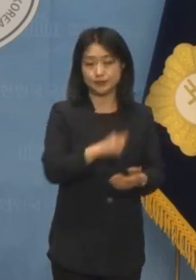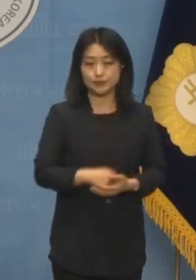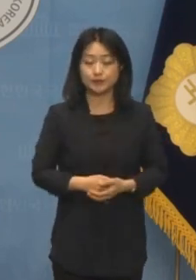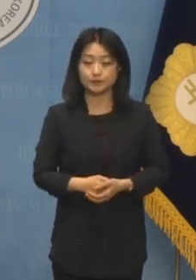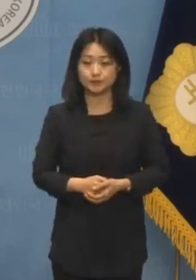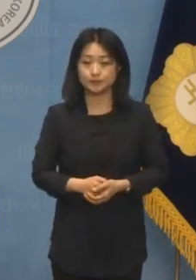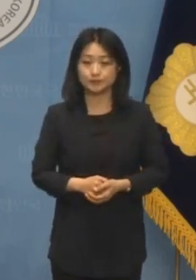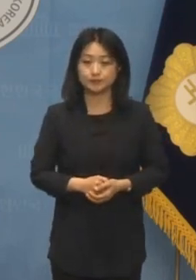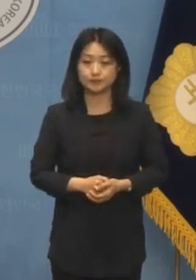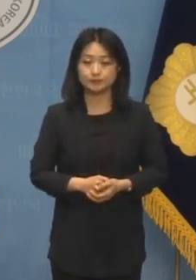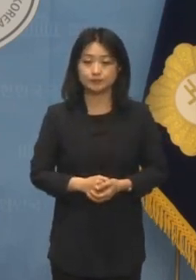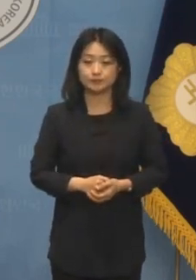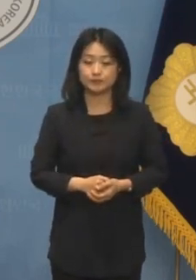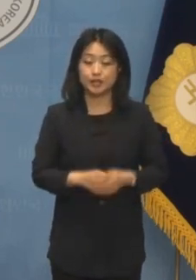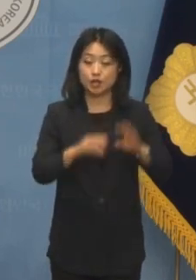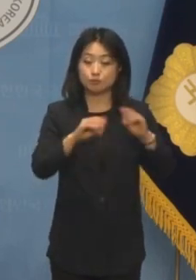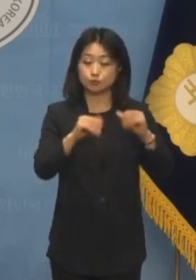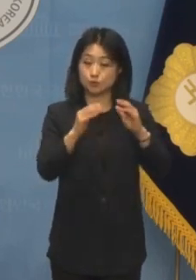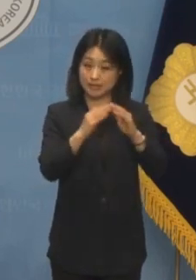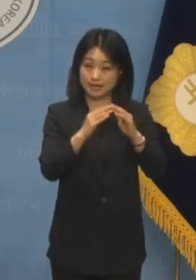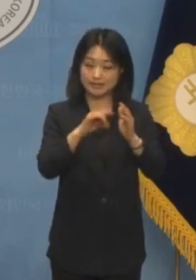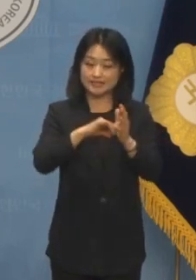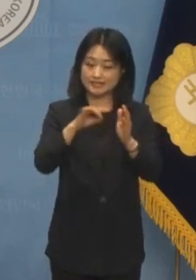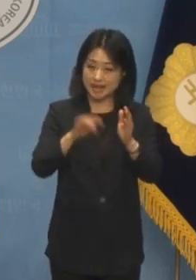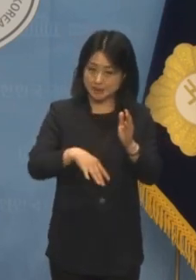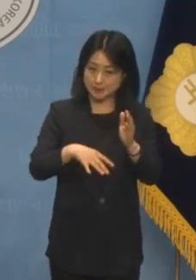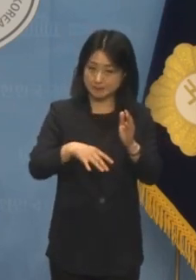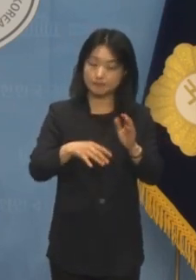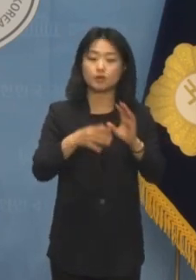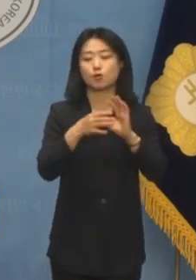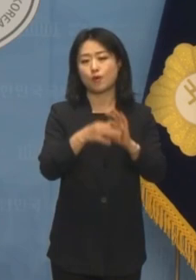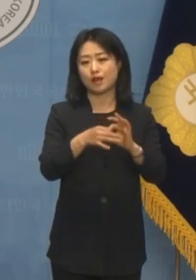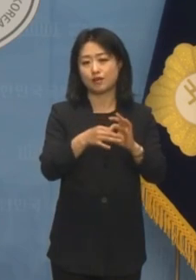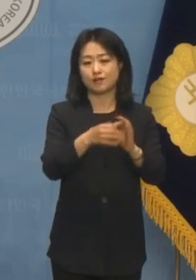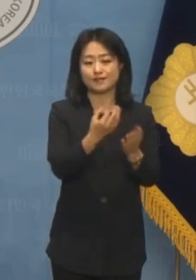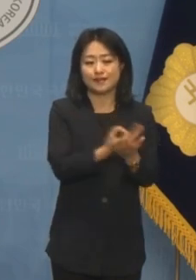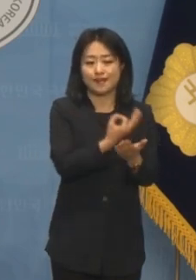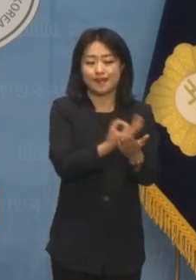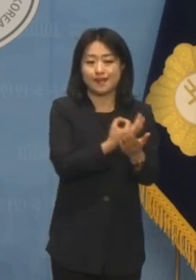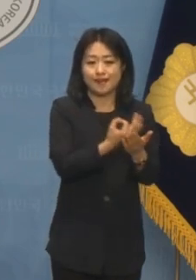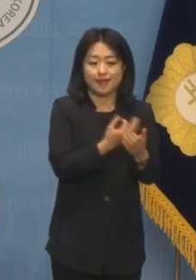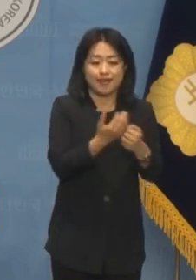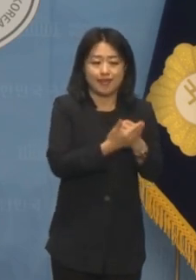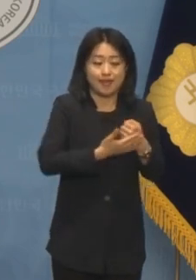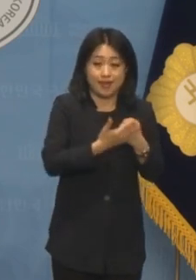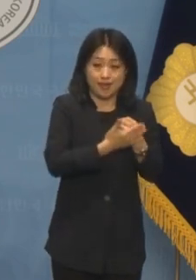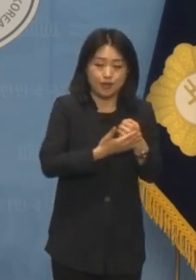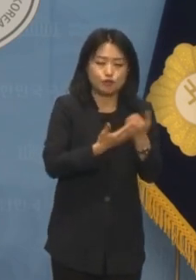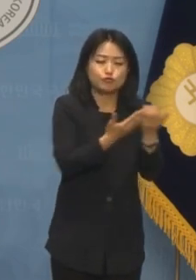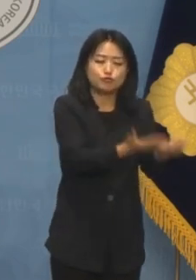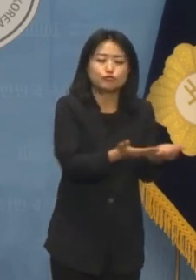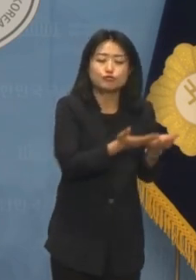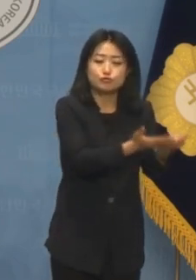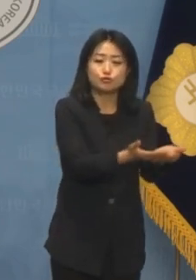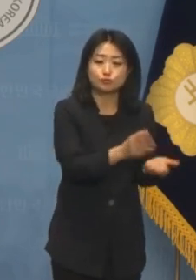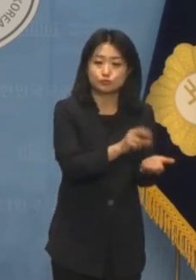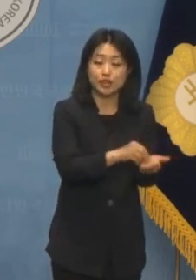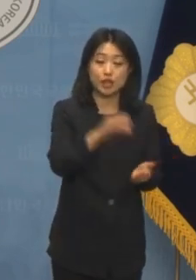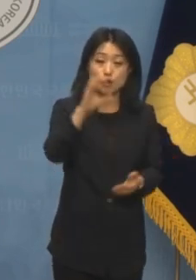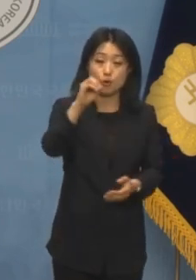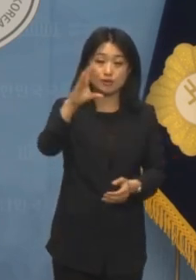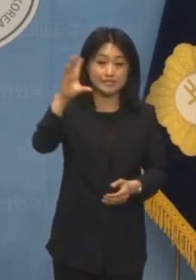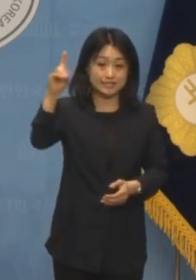않습니다. 이는 부동산 세제의 수레바퀴를 거꾸로 돌리는 일입니다.